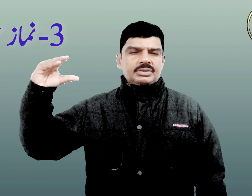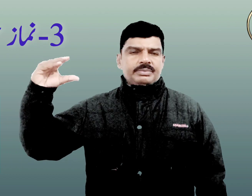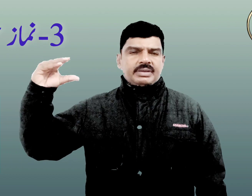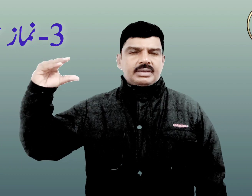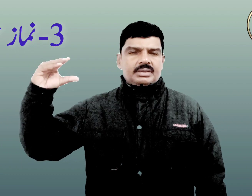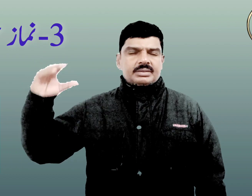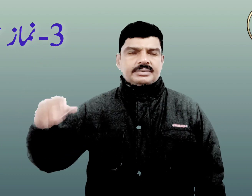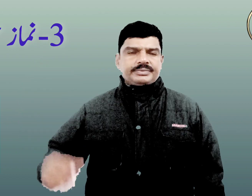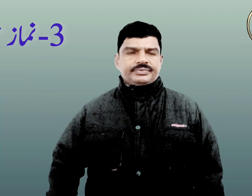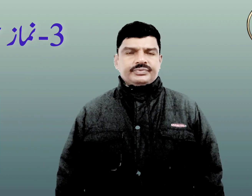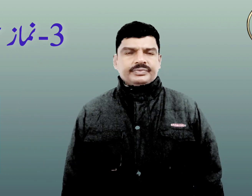दोपहर।